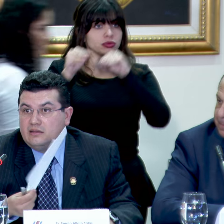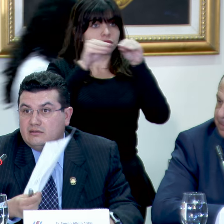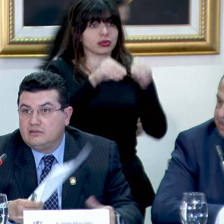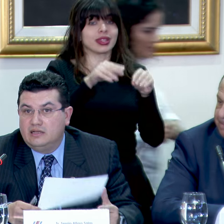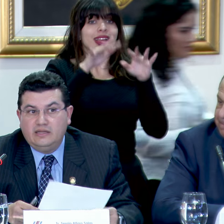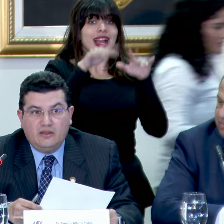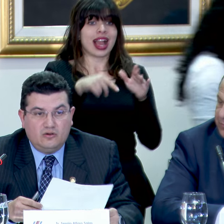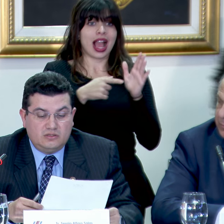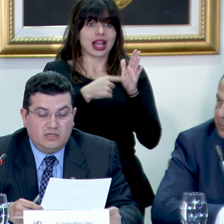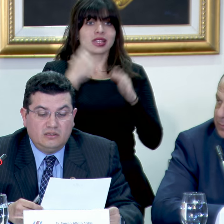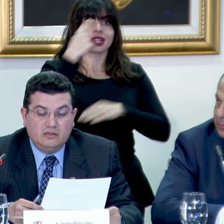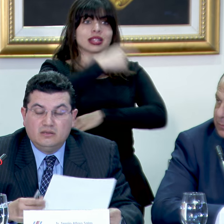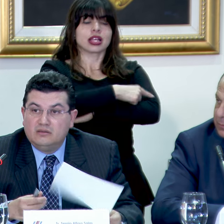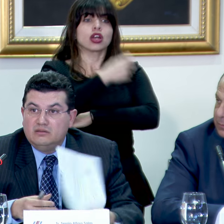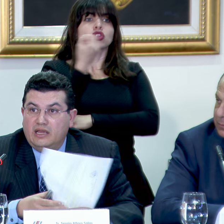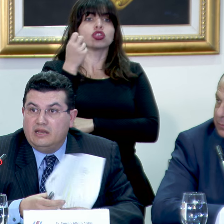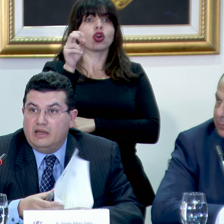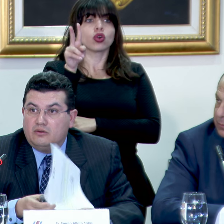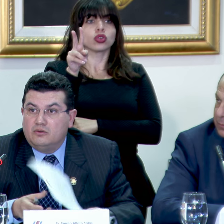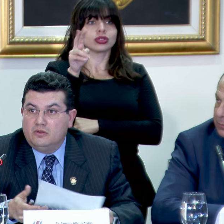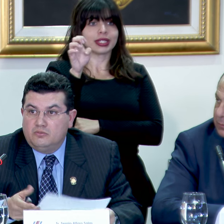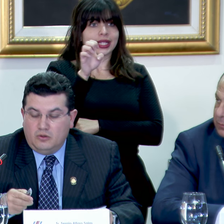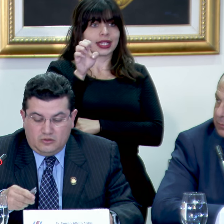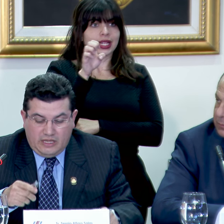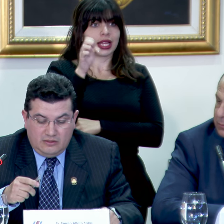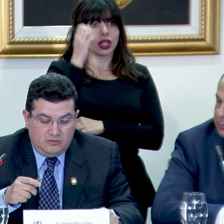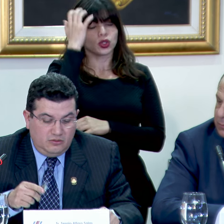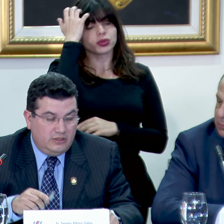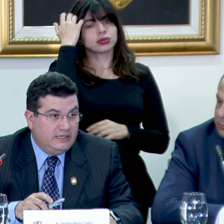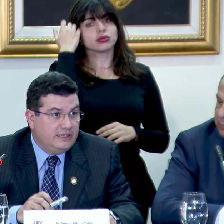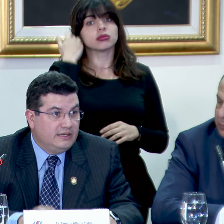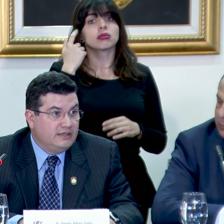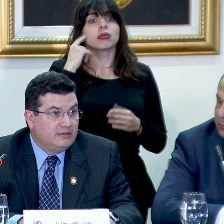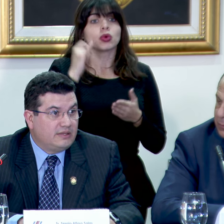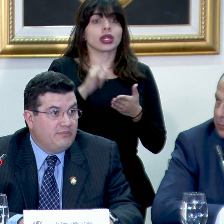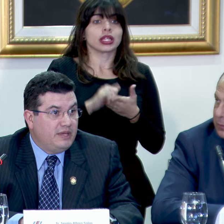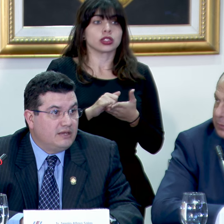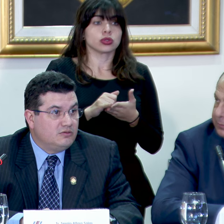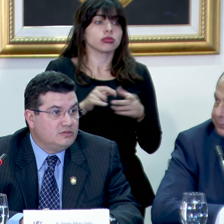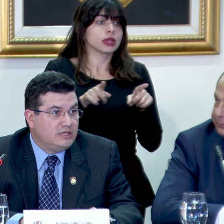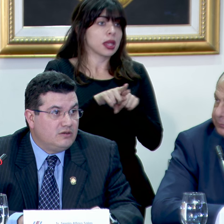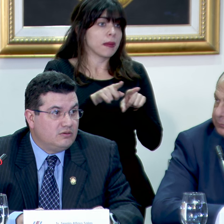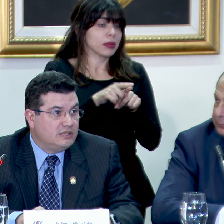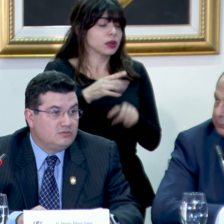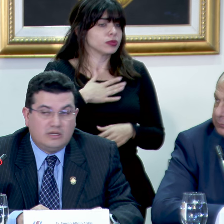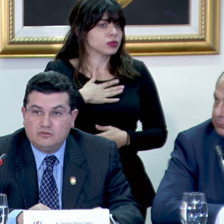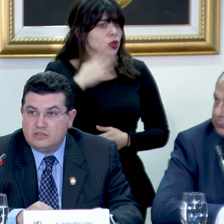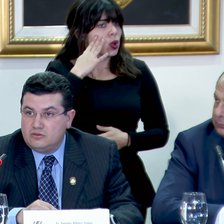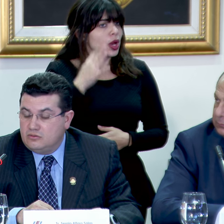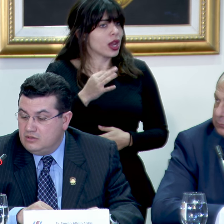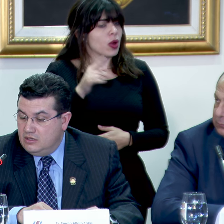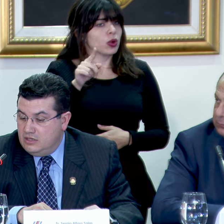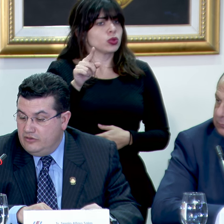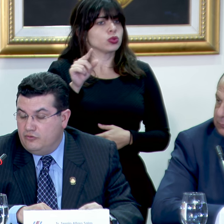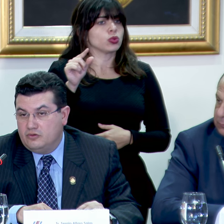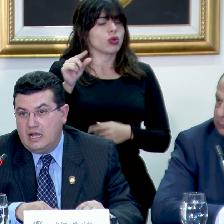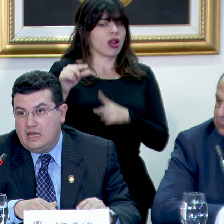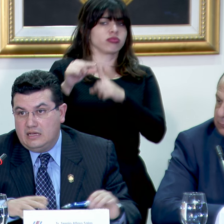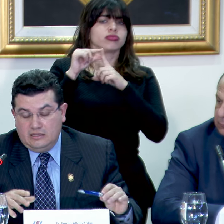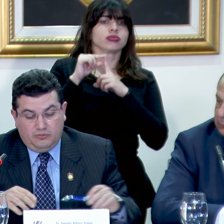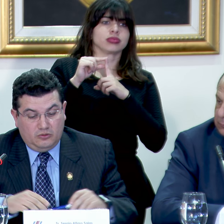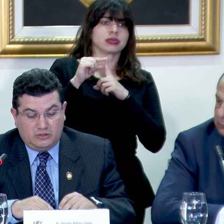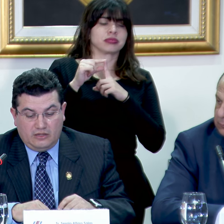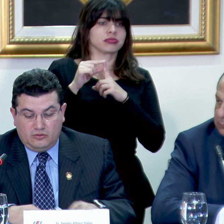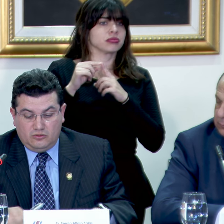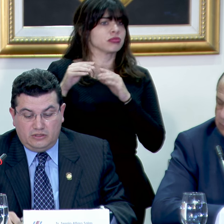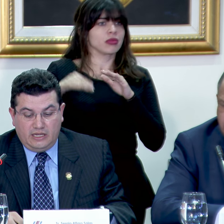Carta del día 12 de enero. Por lo tanto, también considero que es una acusación infundada